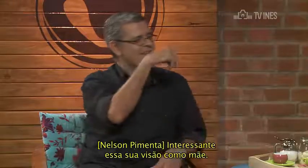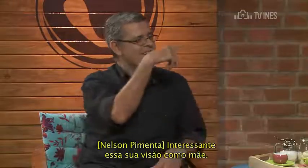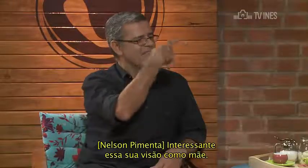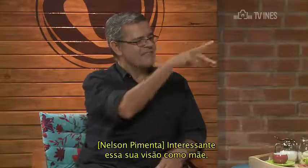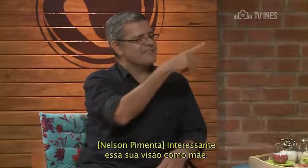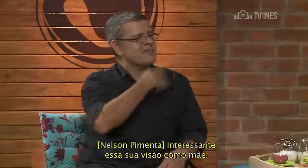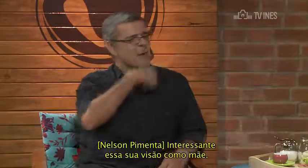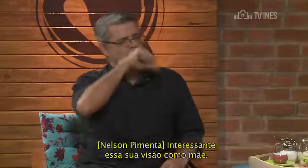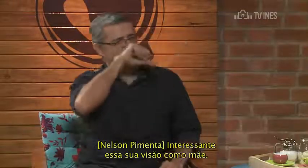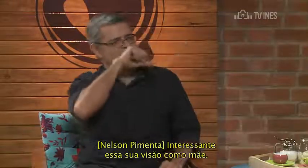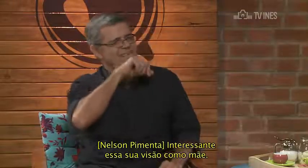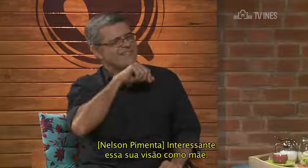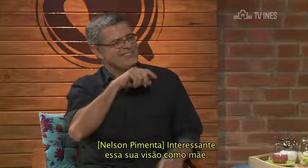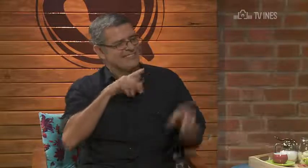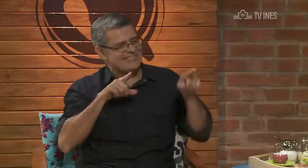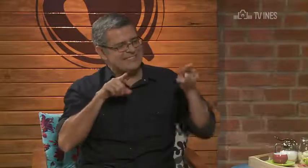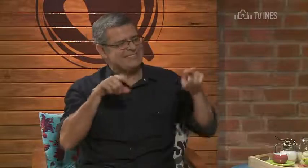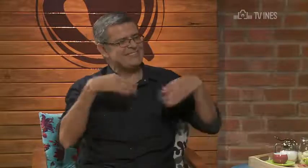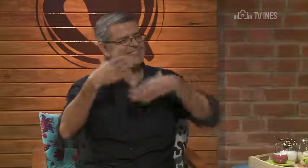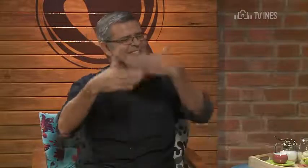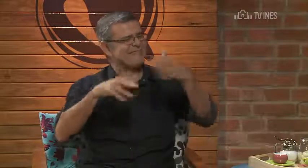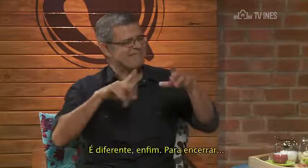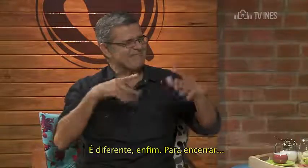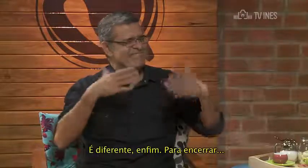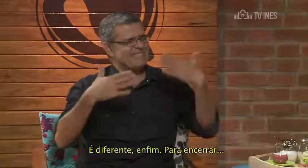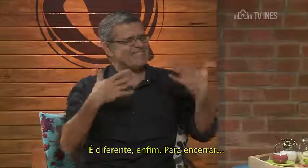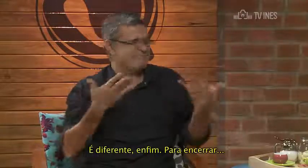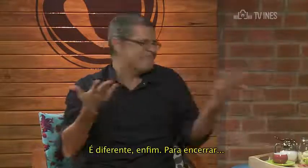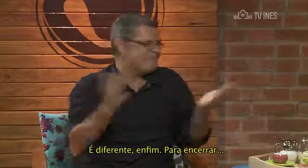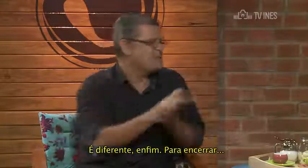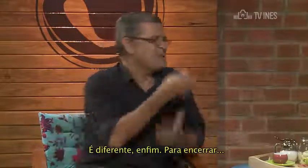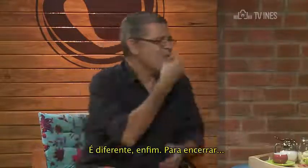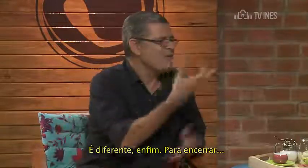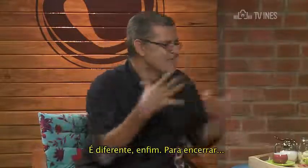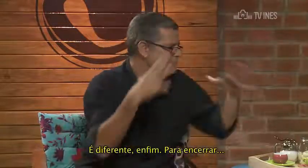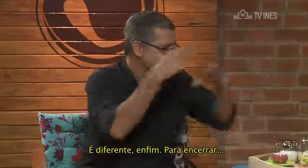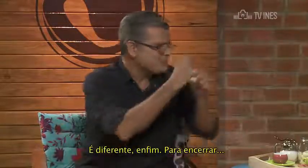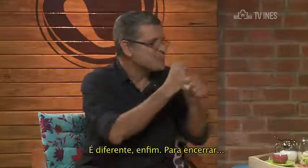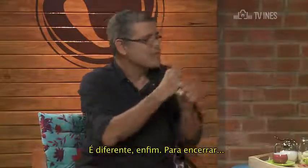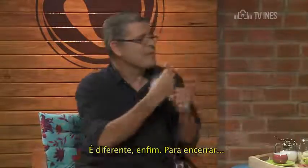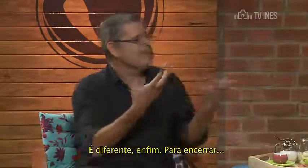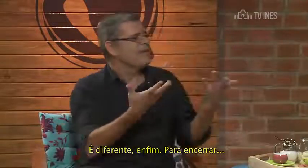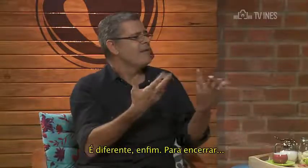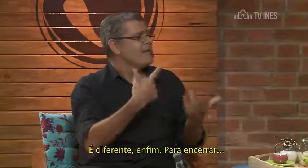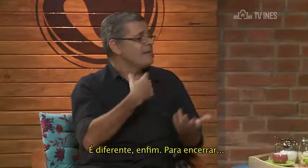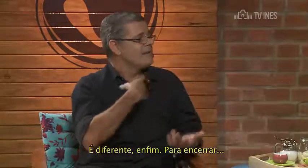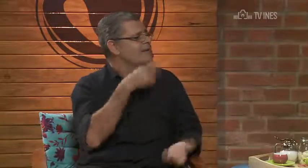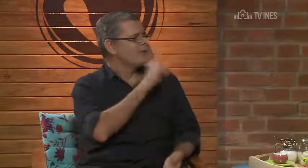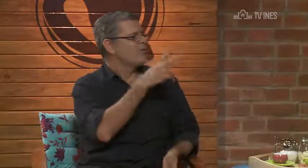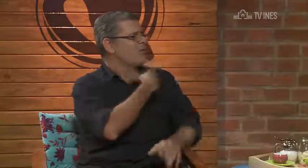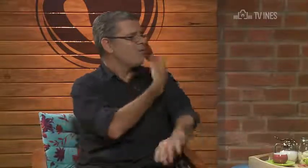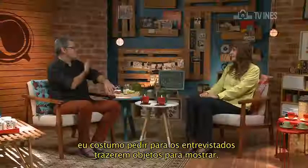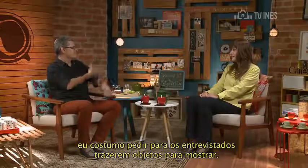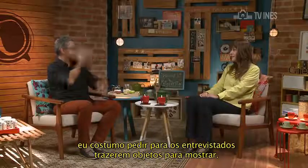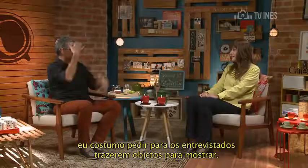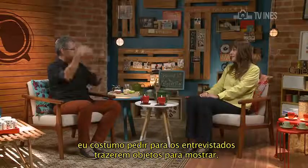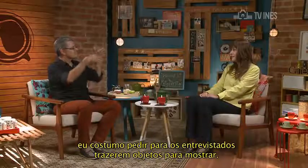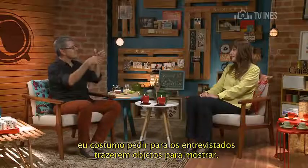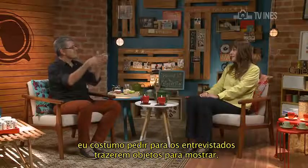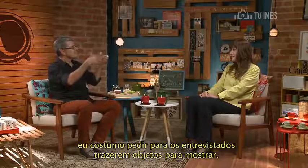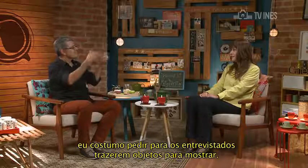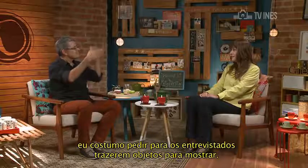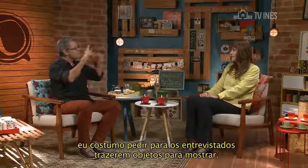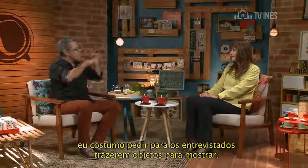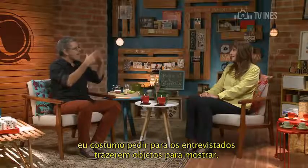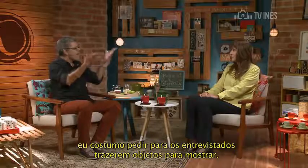Interessante essa sua visão como mãe. É diferente, enfim. Para encerrar, eu